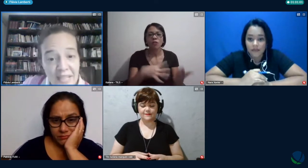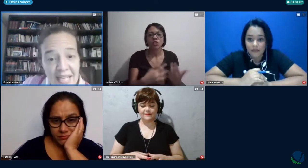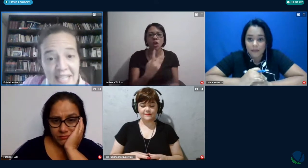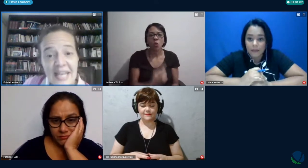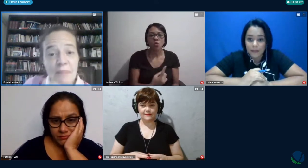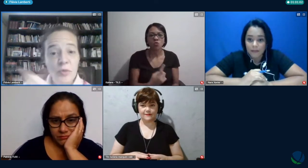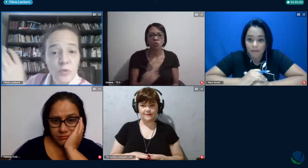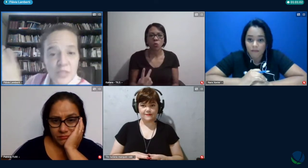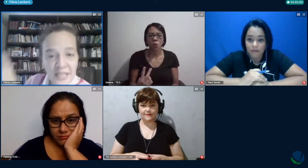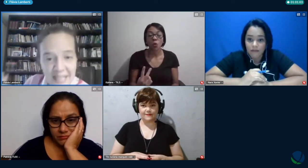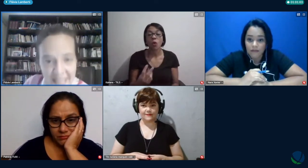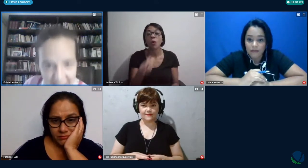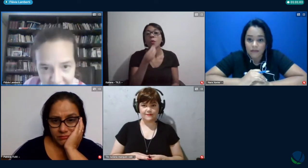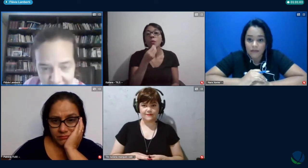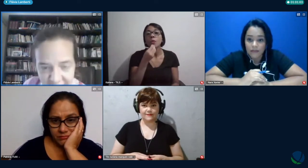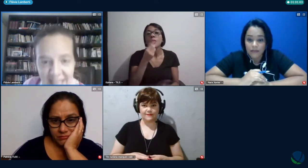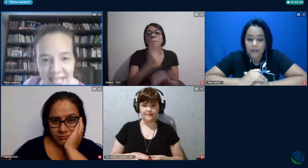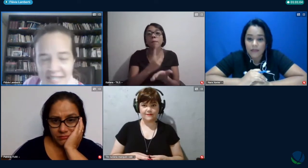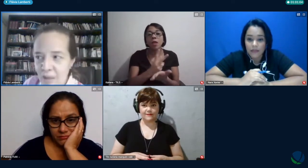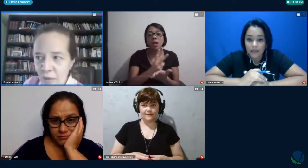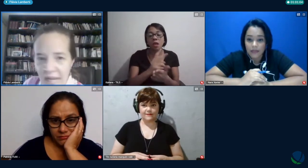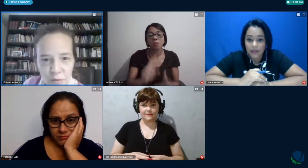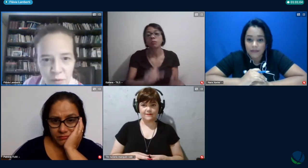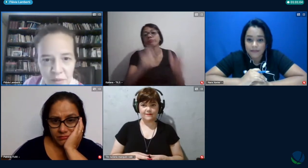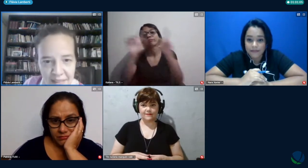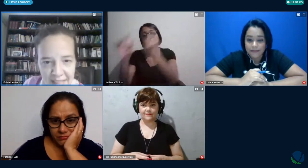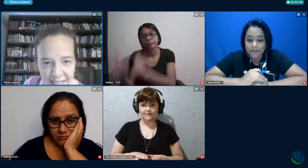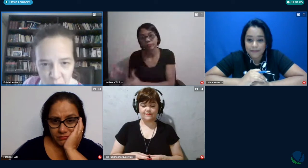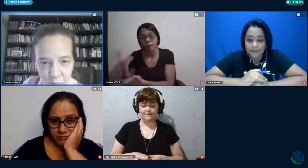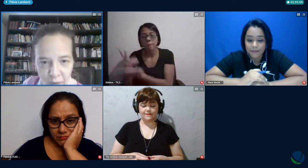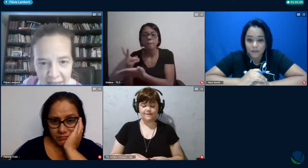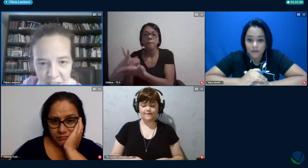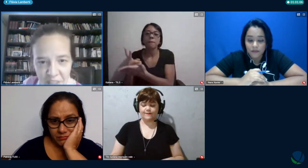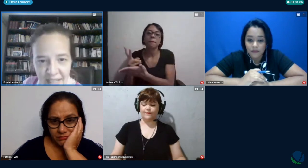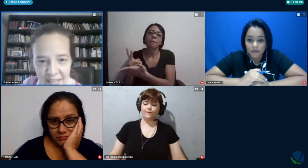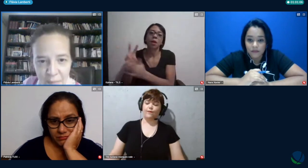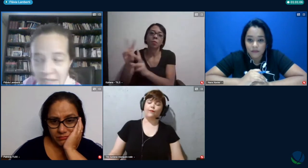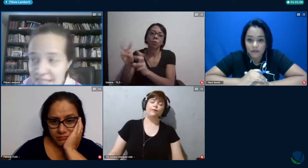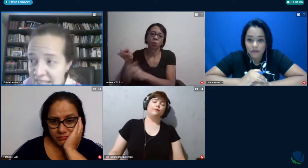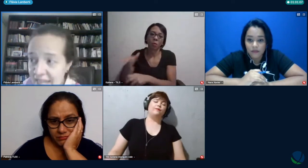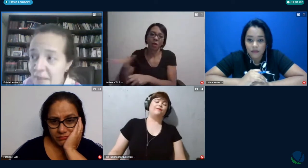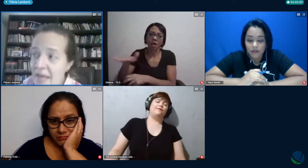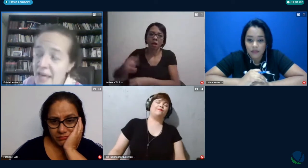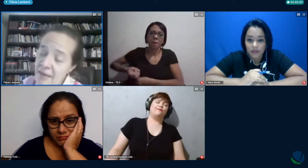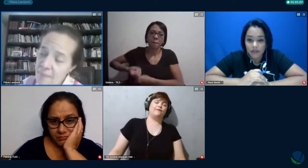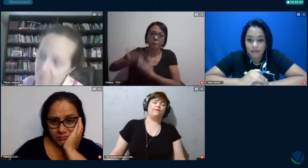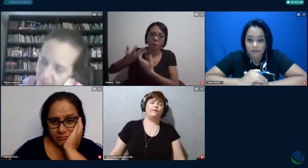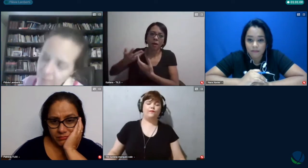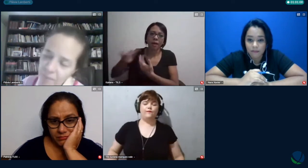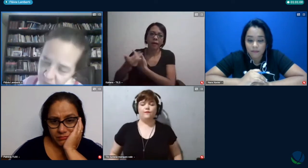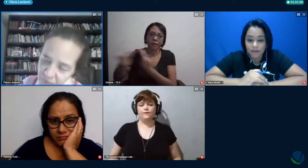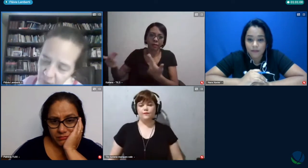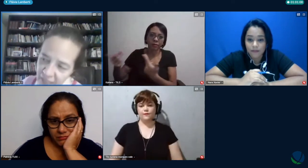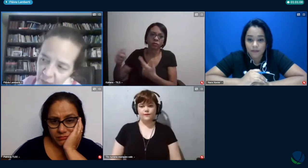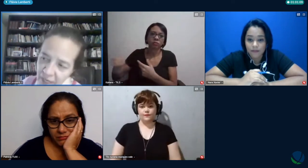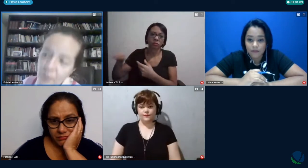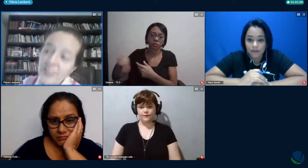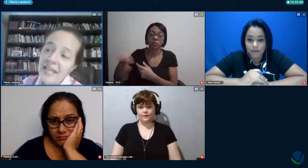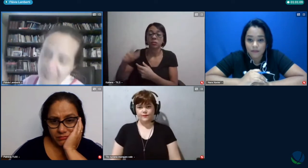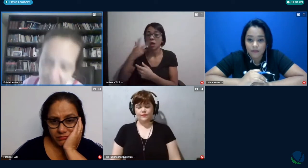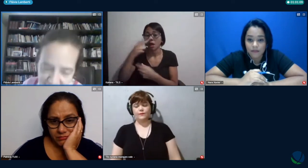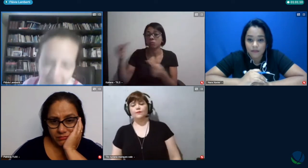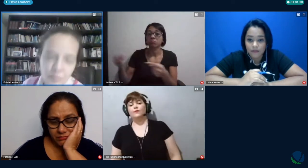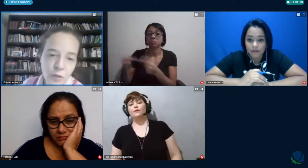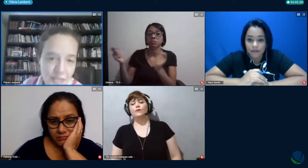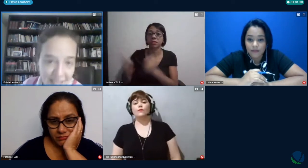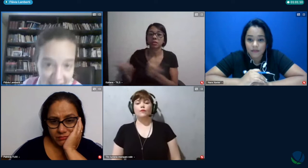ela poderia ser reproduzida aqui, na questão lá da questão poética, da poesia. Eu creio que ela poderia